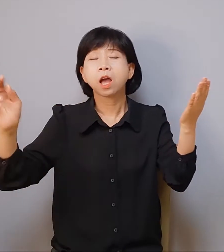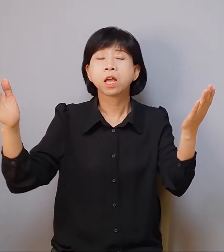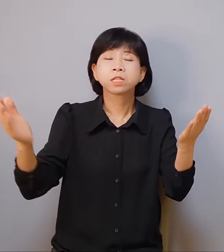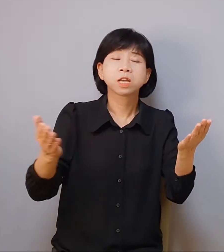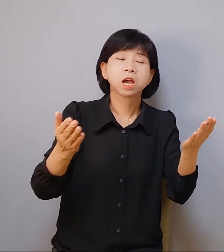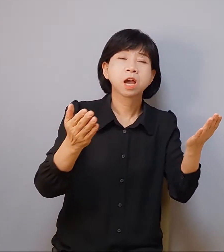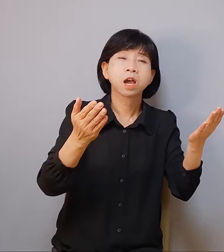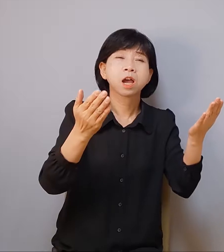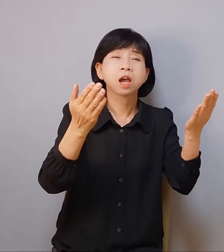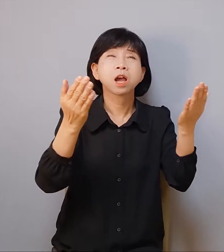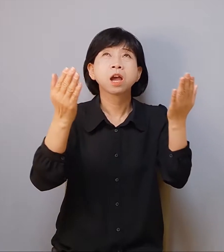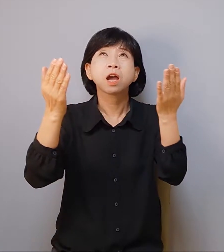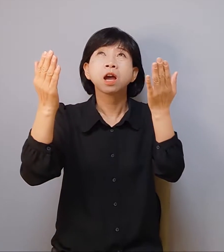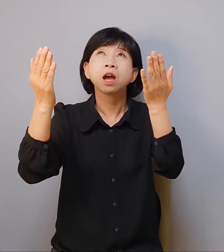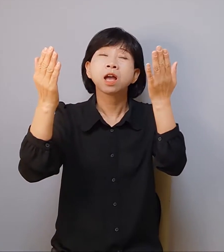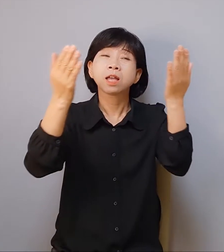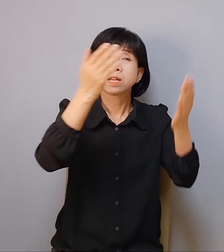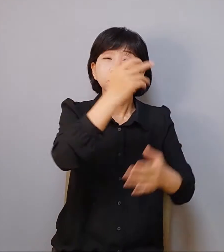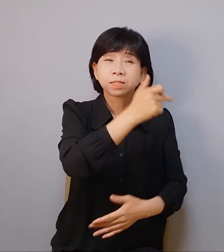찬양